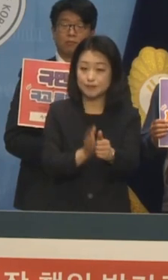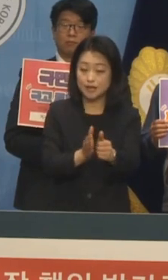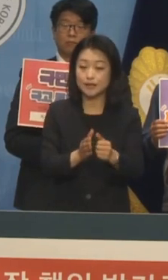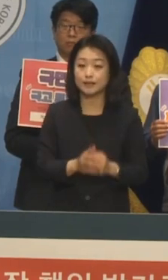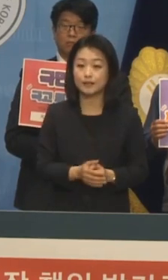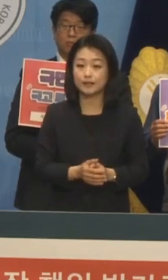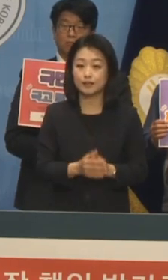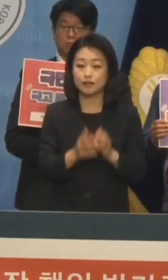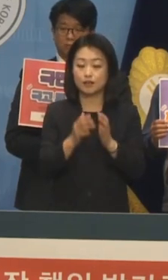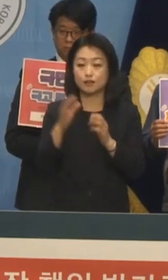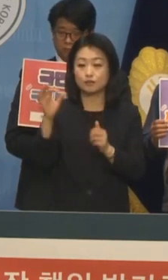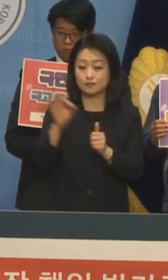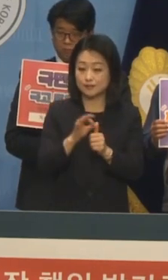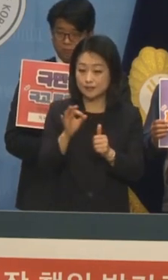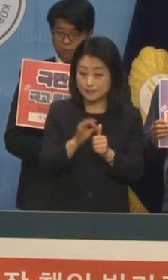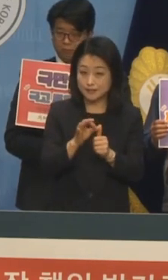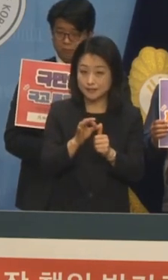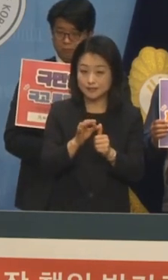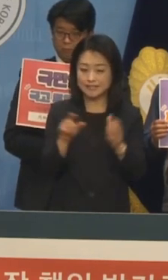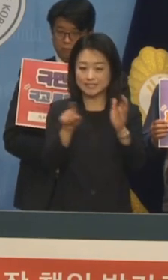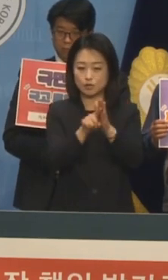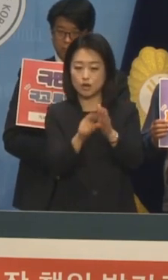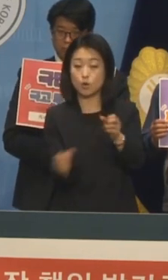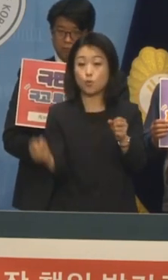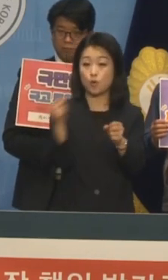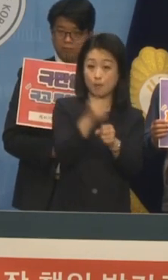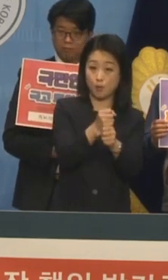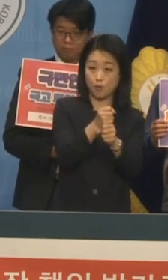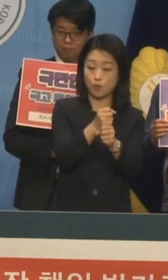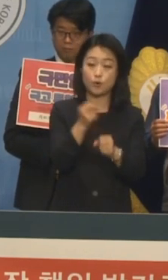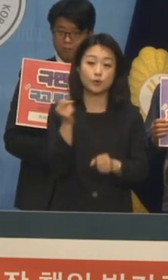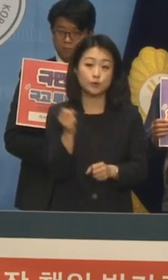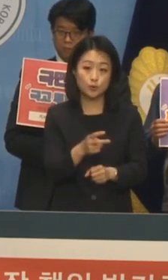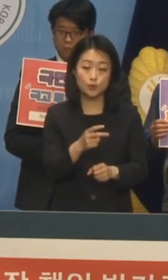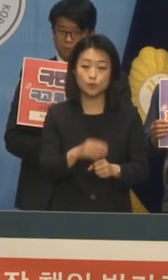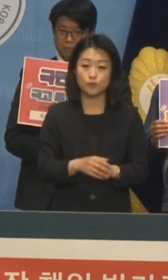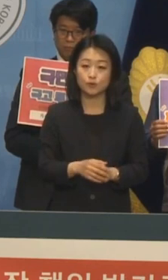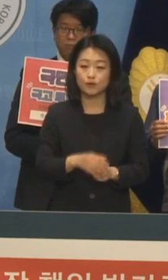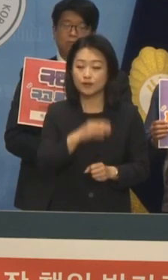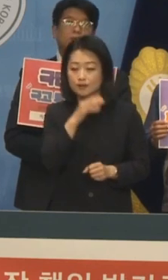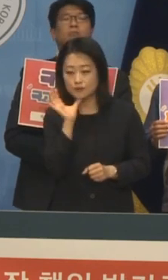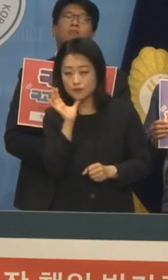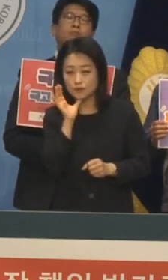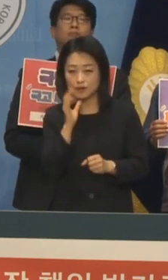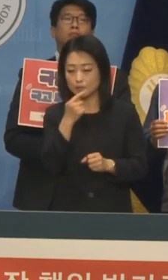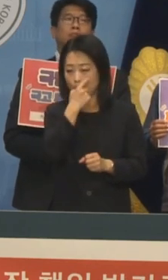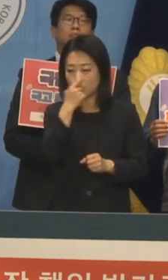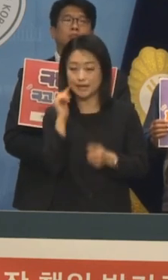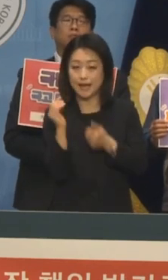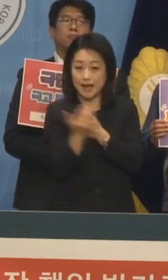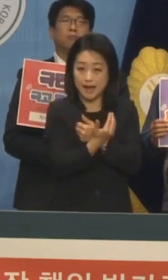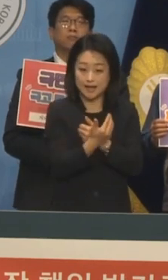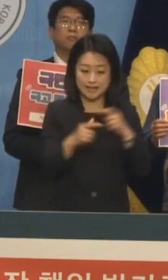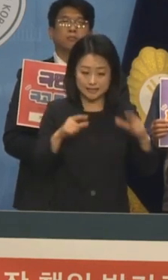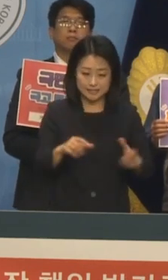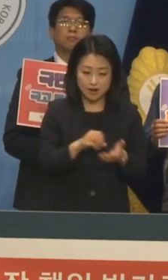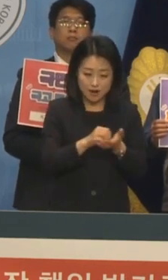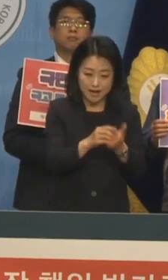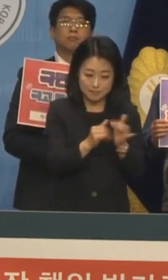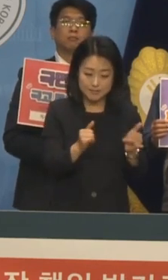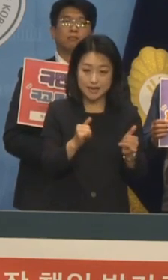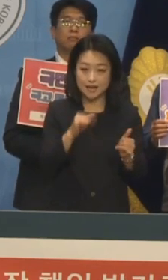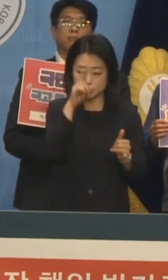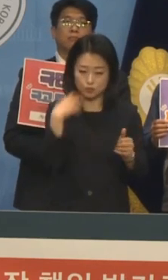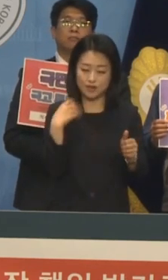신뢰 회복으로 국가 지급 보장을 명문화하고 각종 크레딧 제도 신설 및 확대, 지역 가입자 보험료 지원 사업